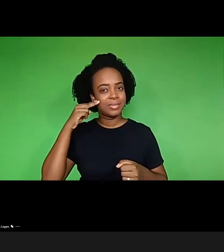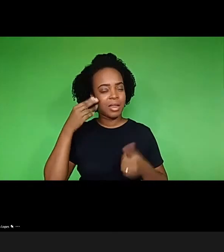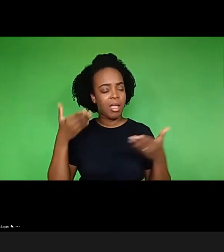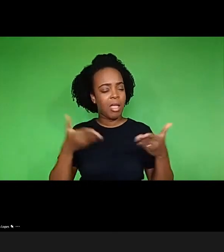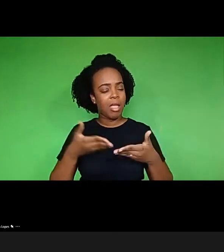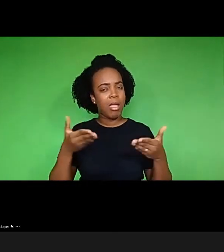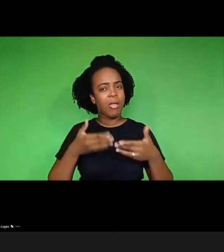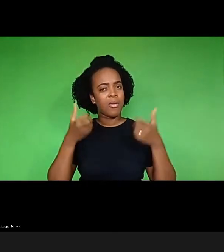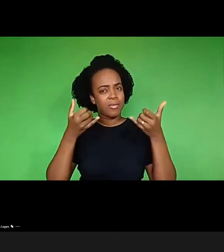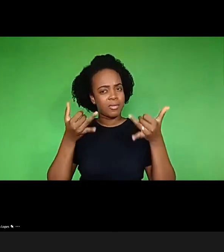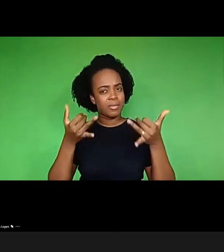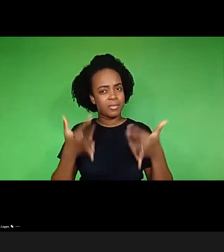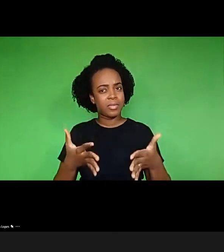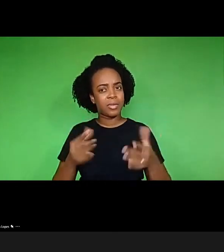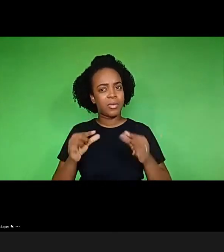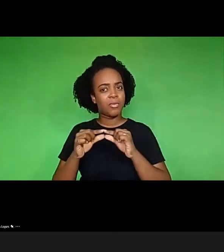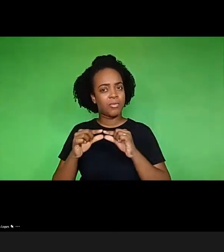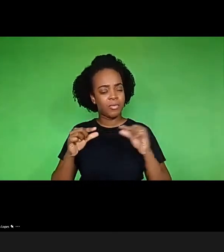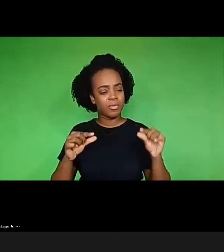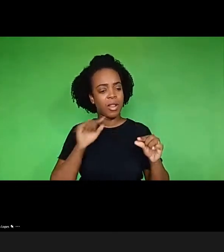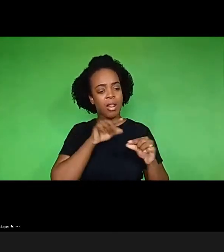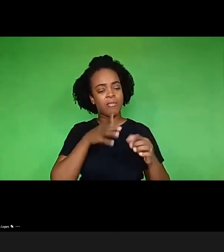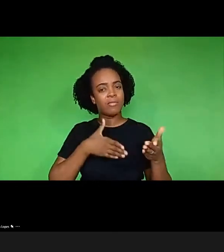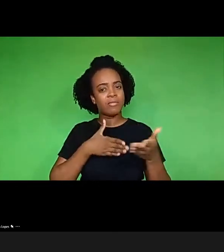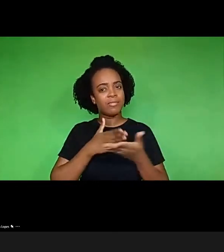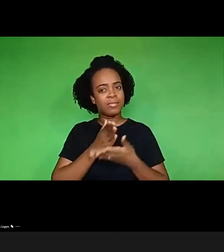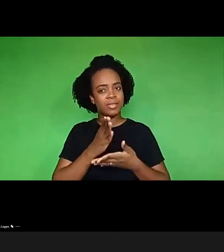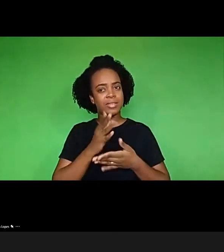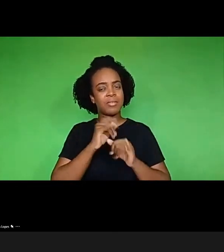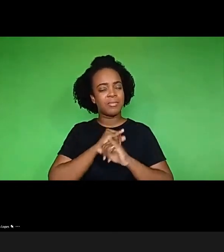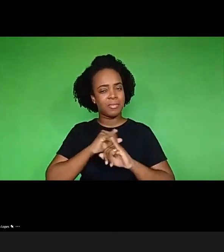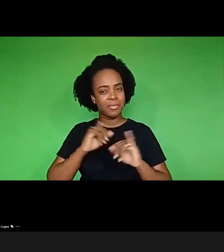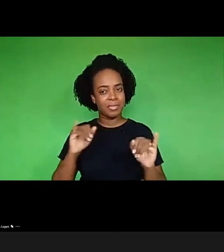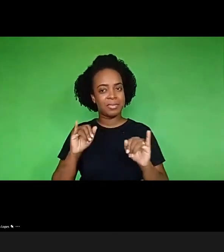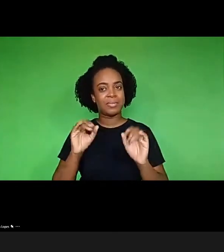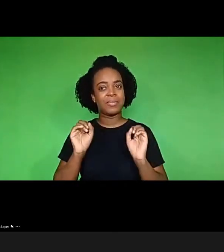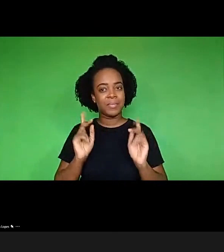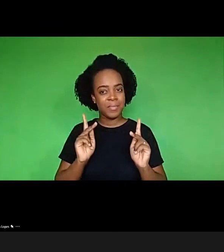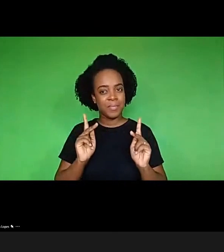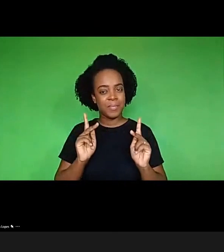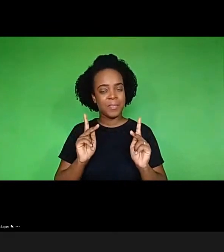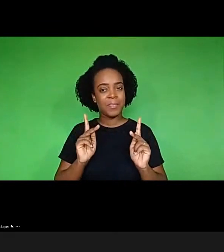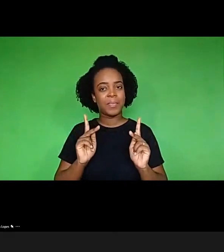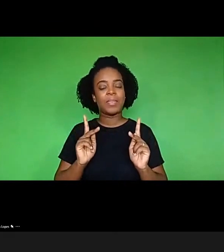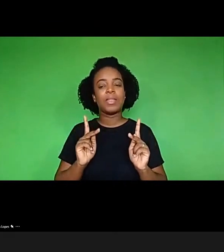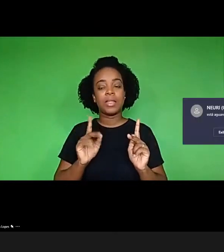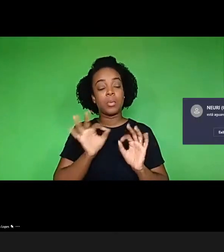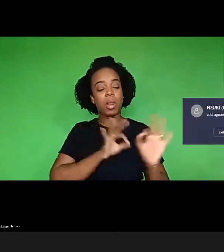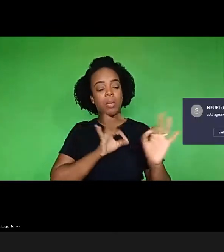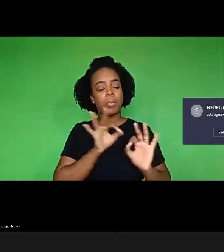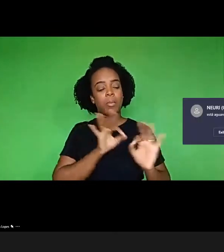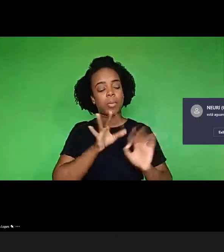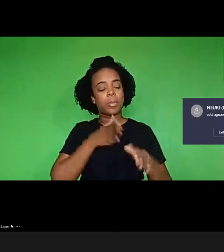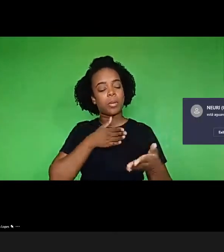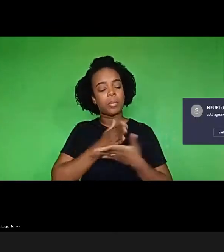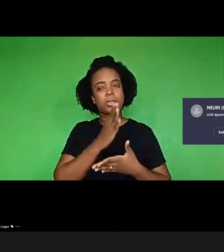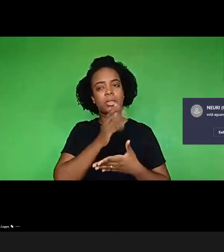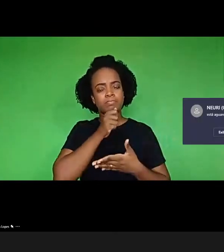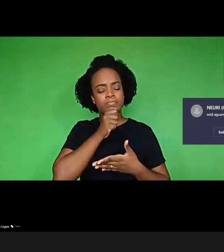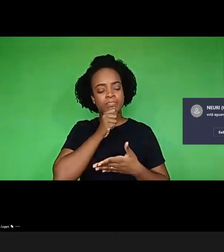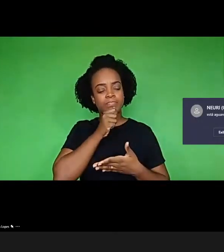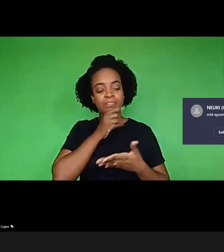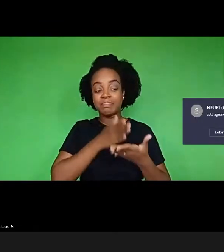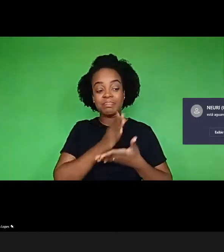passar o link para ela. Ela vai entrar aqui na sala. Enquanto isso, a gente segue. Enquanto ela se organiza para entrar. Que eu vi agora a mensagem